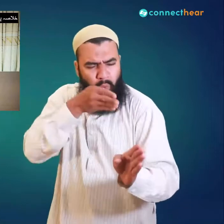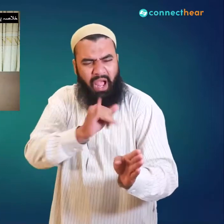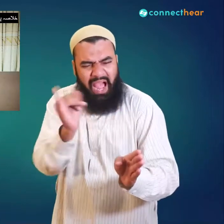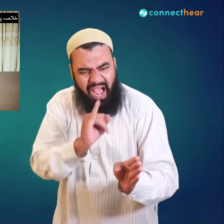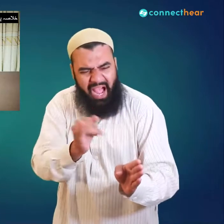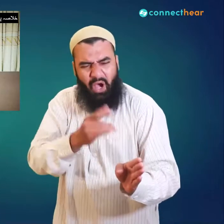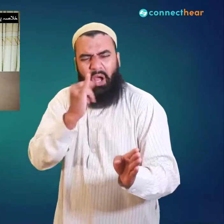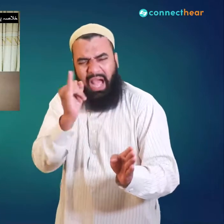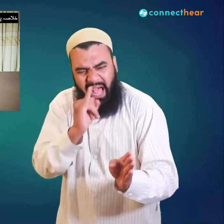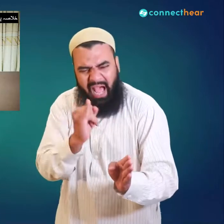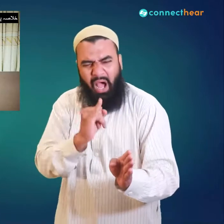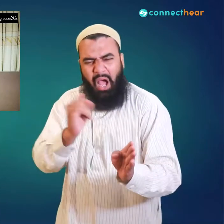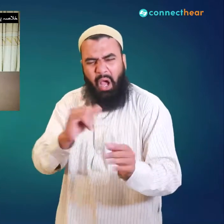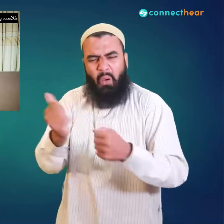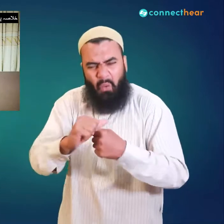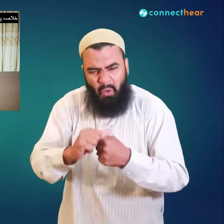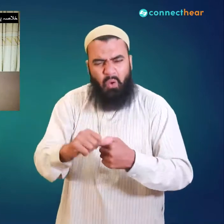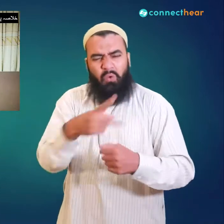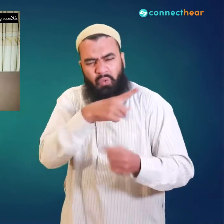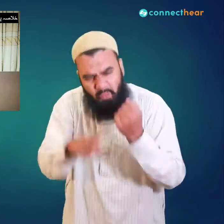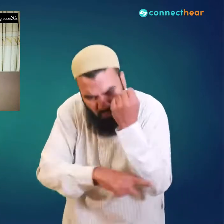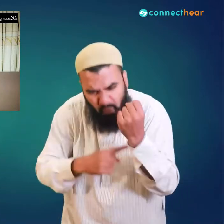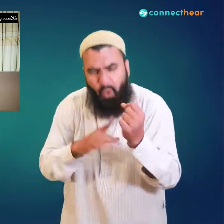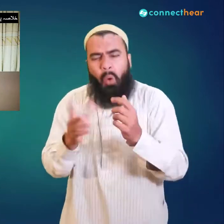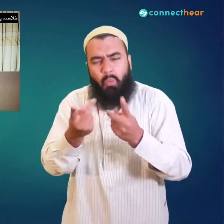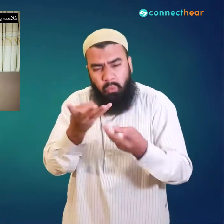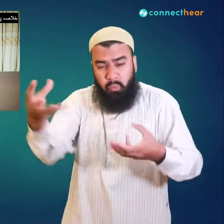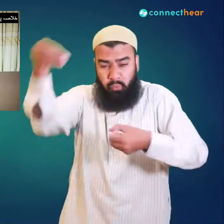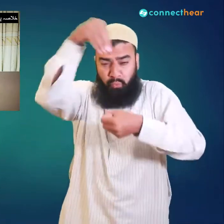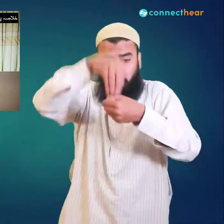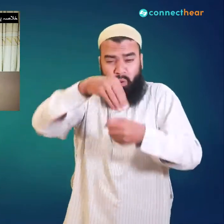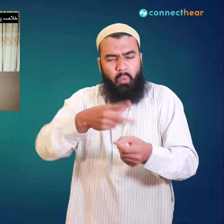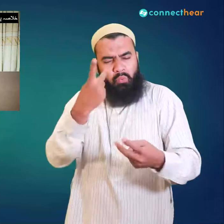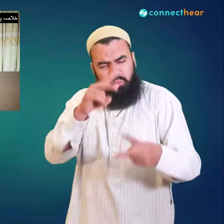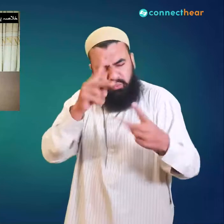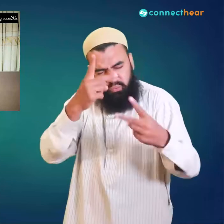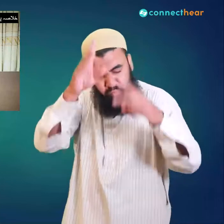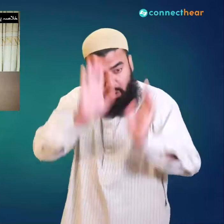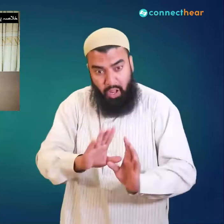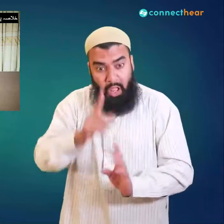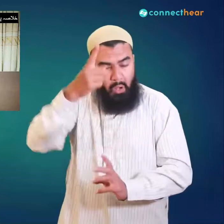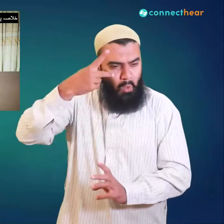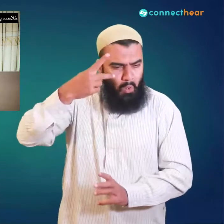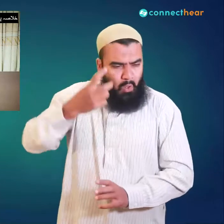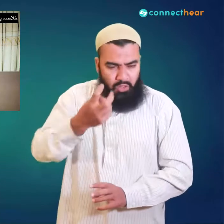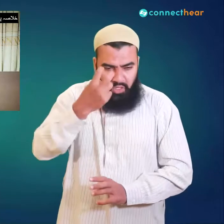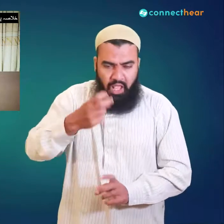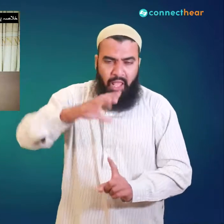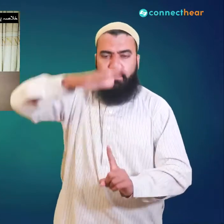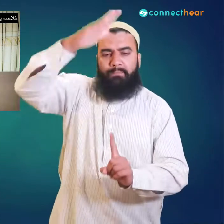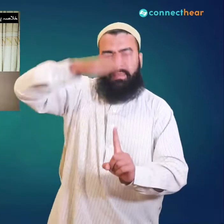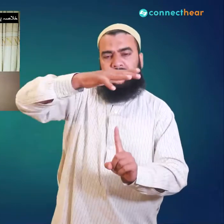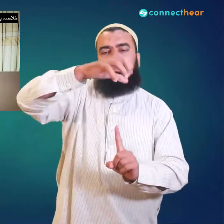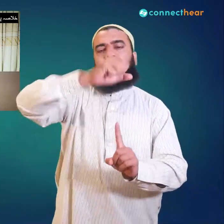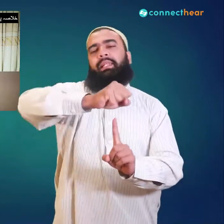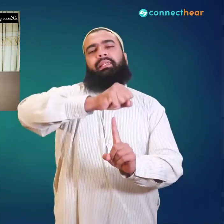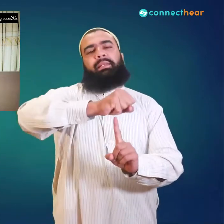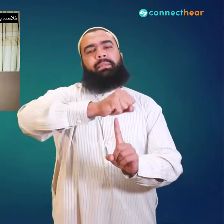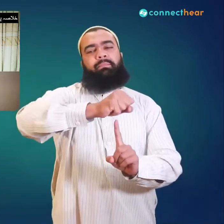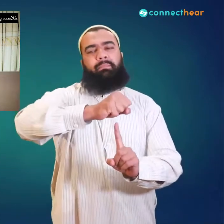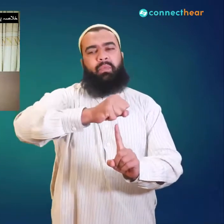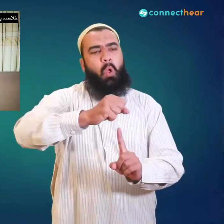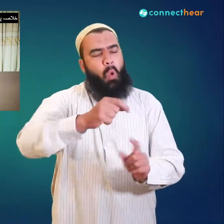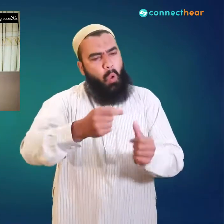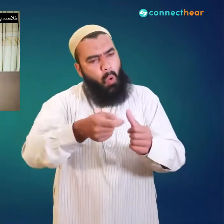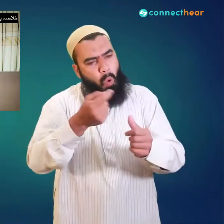کو اس کا مستحق، غیر مستحق جب تک وہ نہ بنا لیں۔ یعنی وہ اپنے عمل سے،